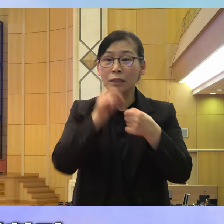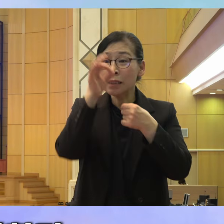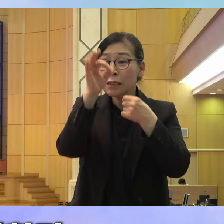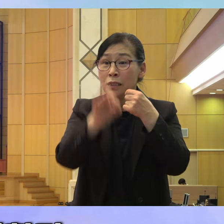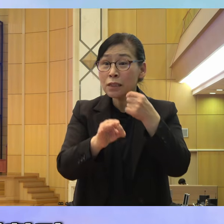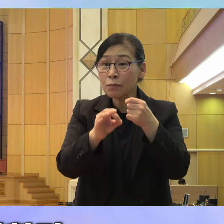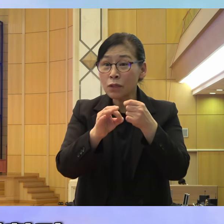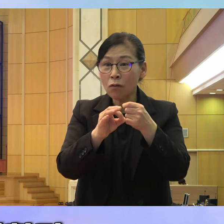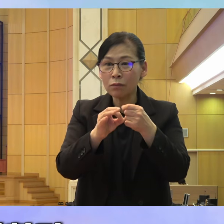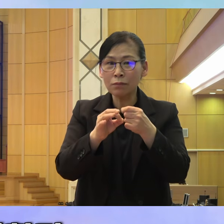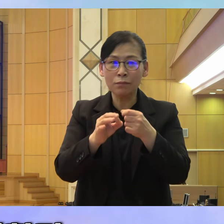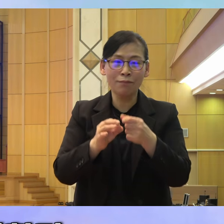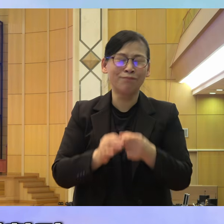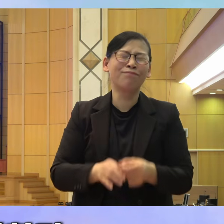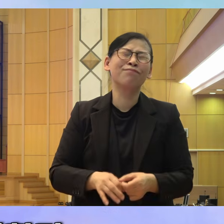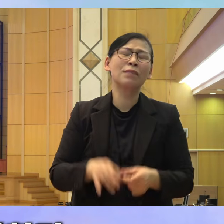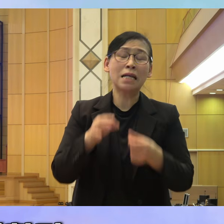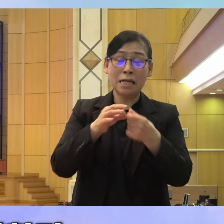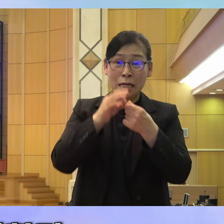내년 지나면 또 10년 지나가.